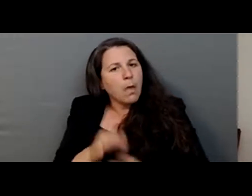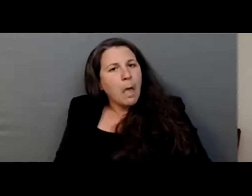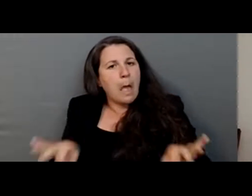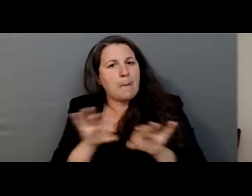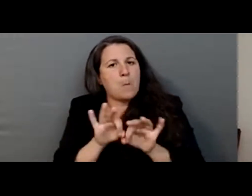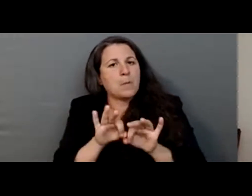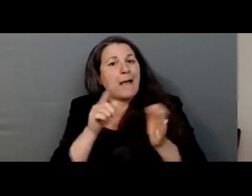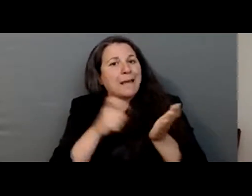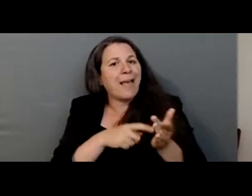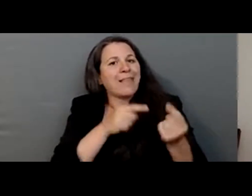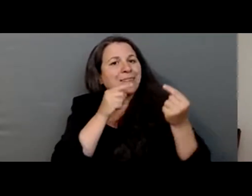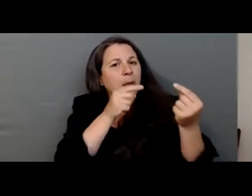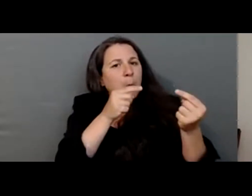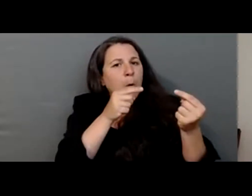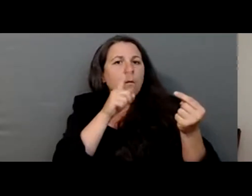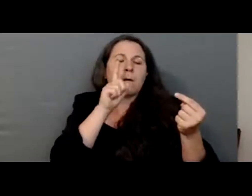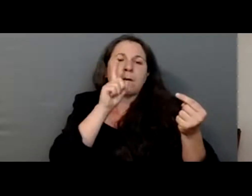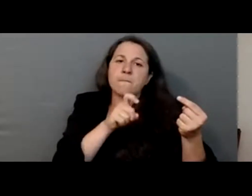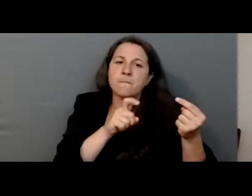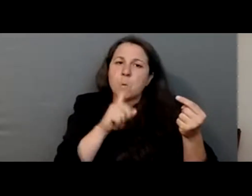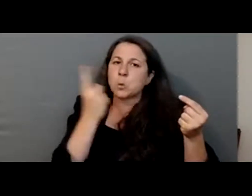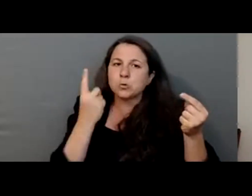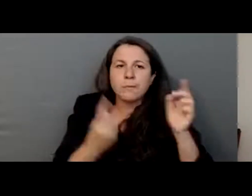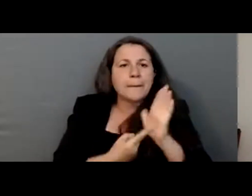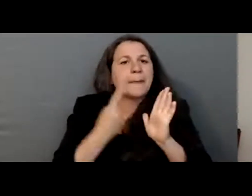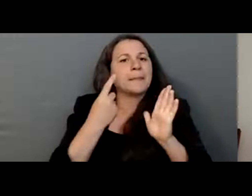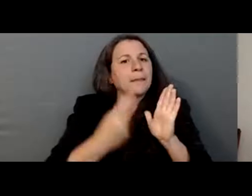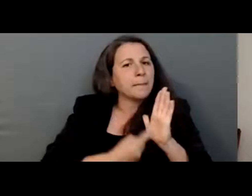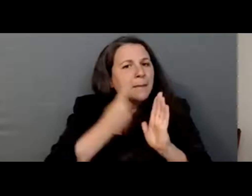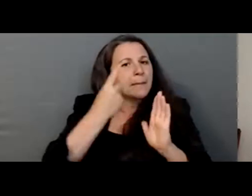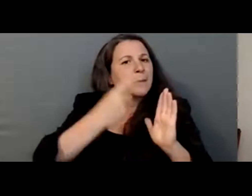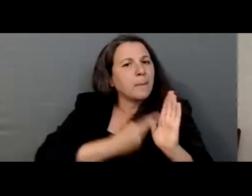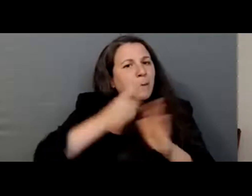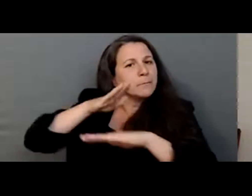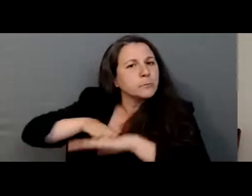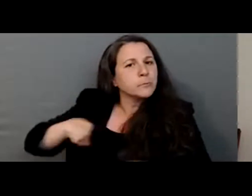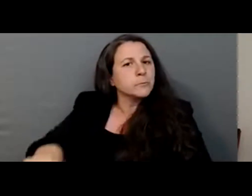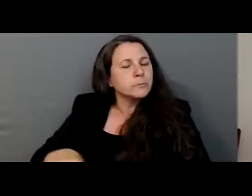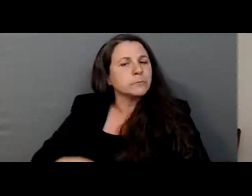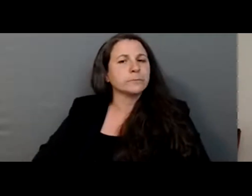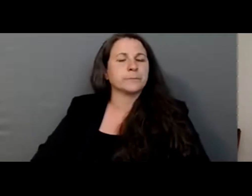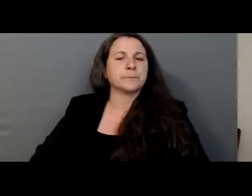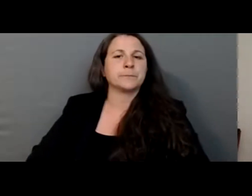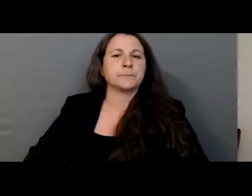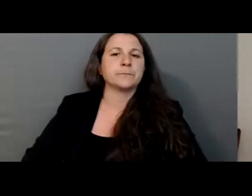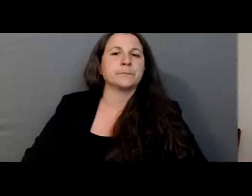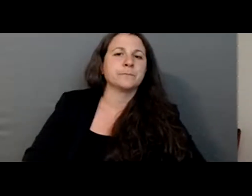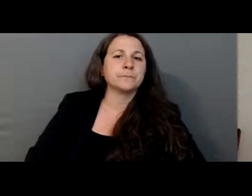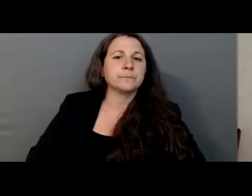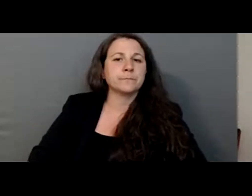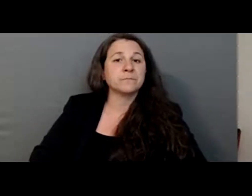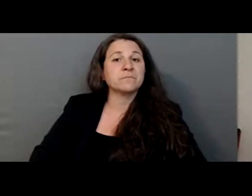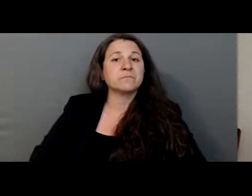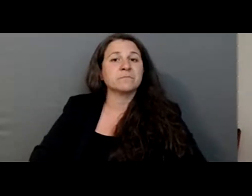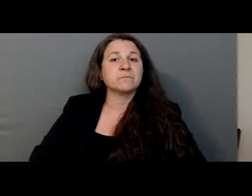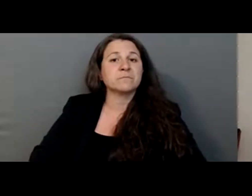contemporains. Qu'on remarque souvent, puis je crois que vous ne me contredirez pas sur ce fait, c'est que bon nombre des luttes, très souvent, sont